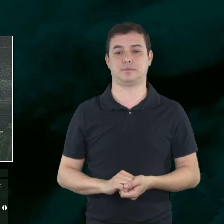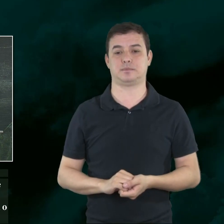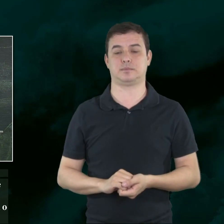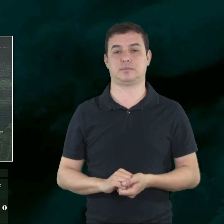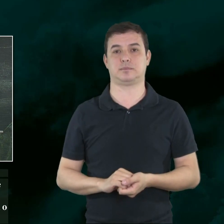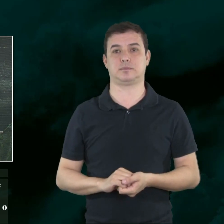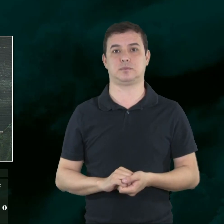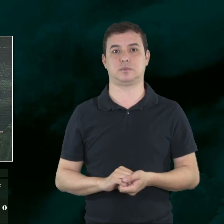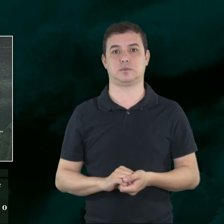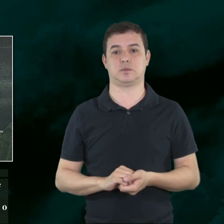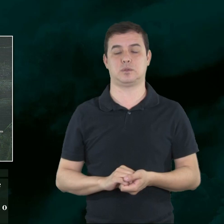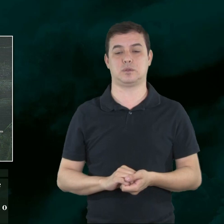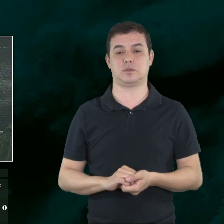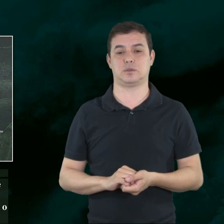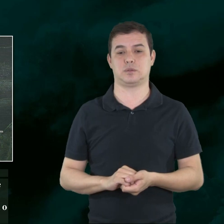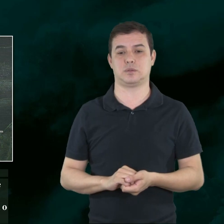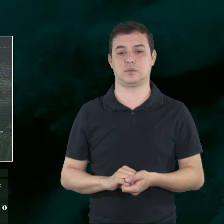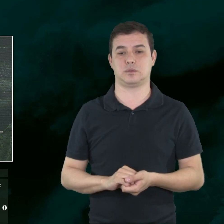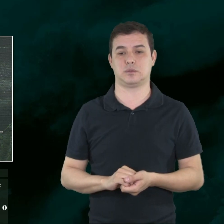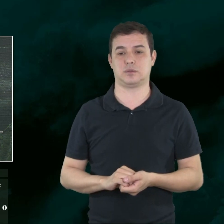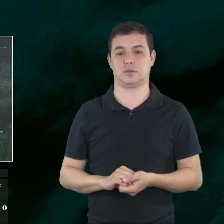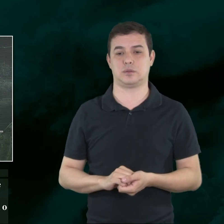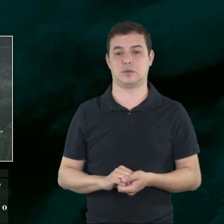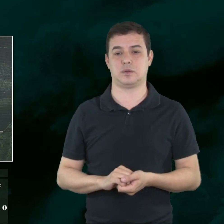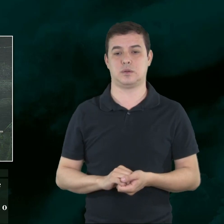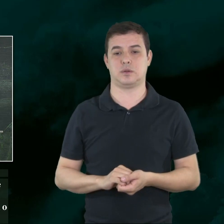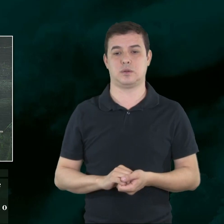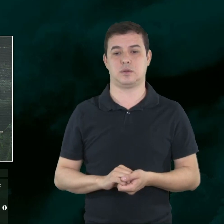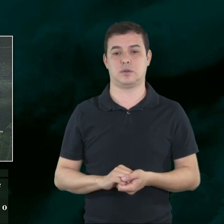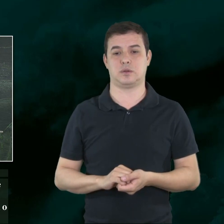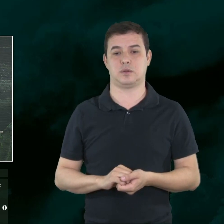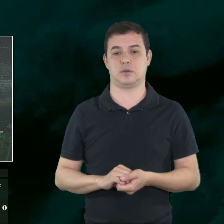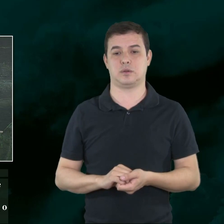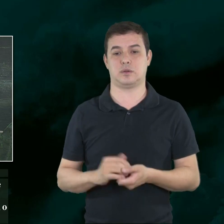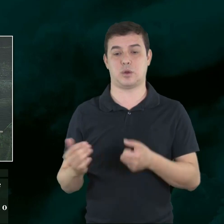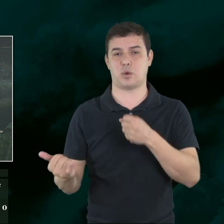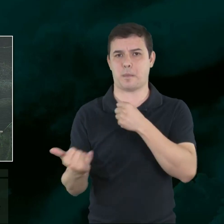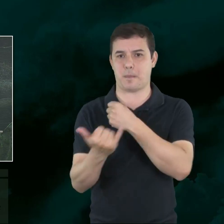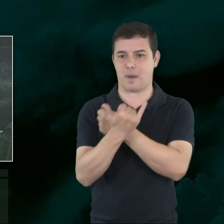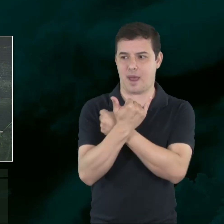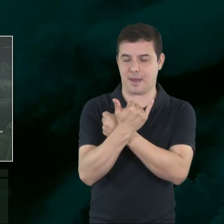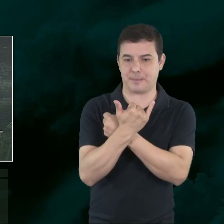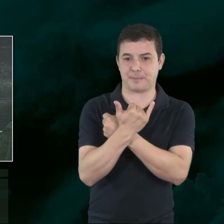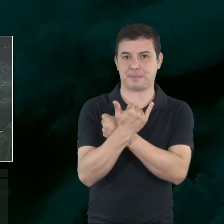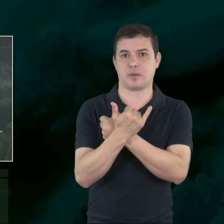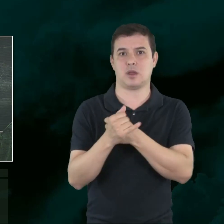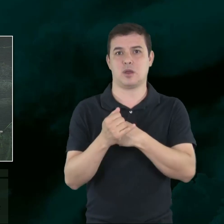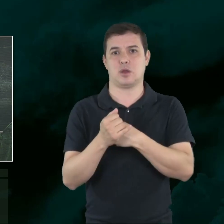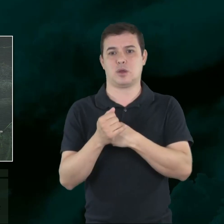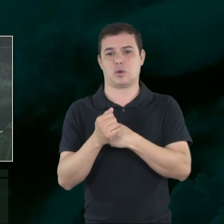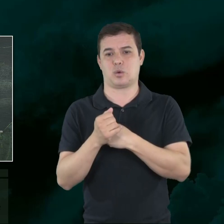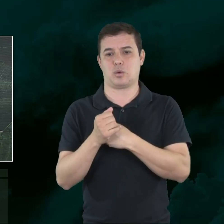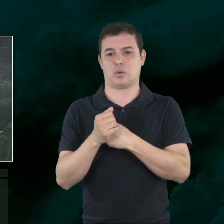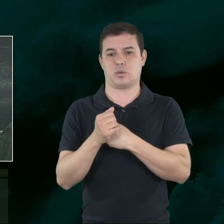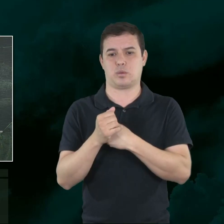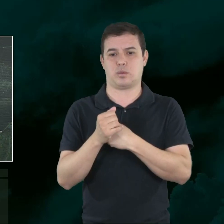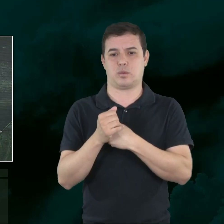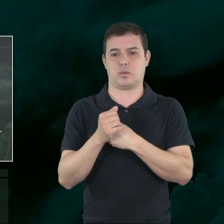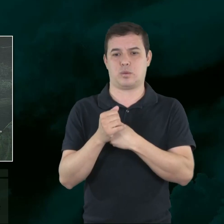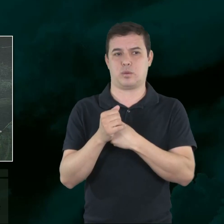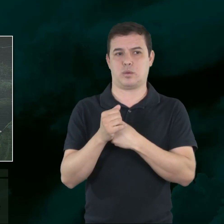opõe e se levanta contra tudo que se chama Deus ou é objeto